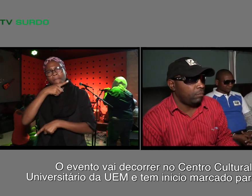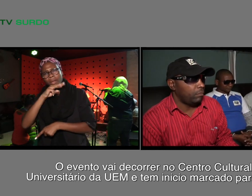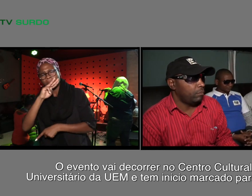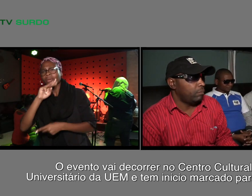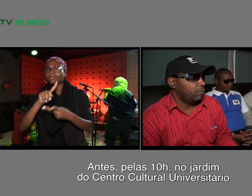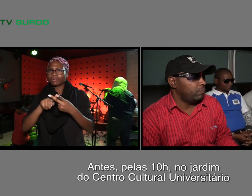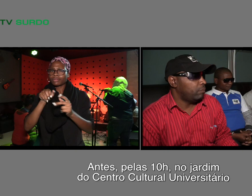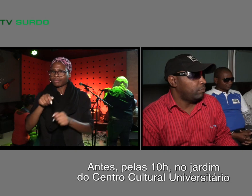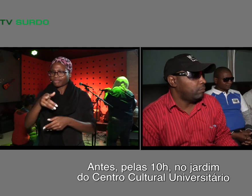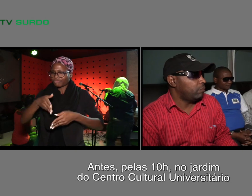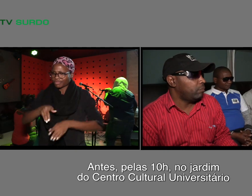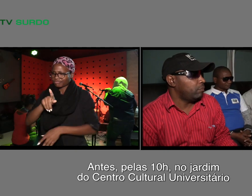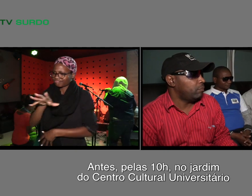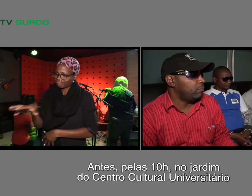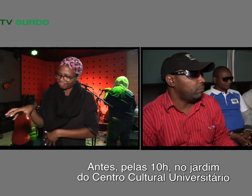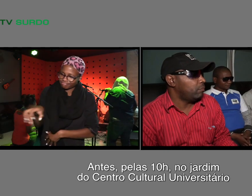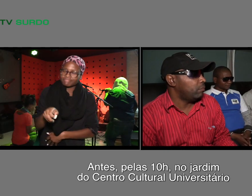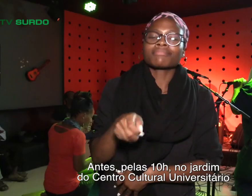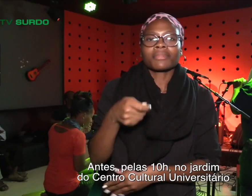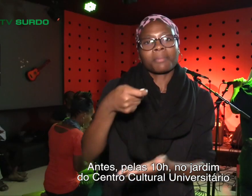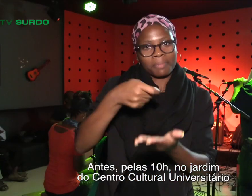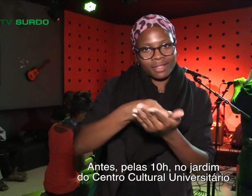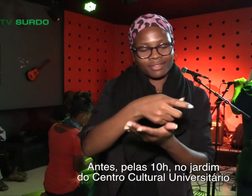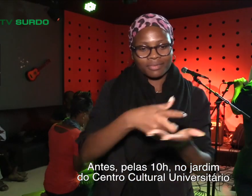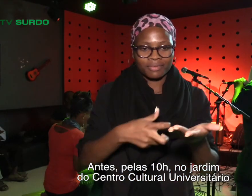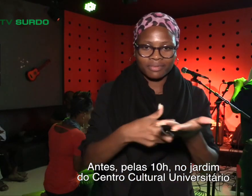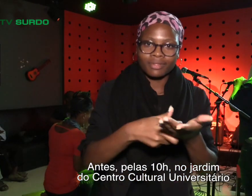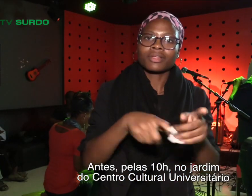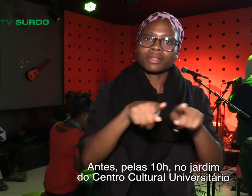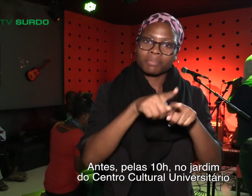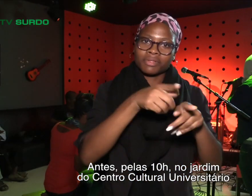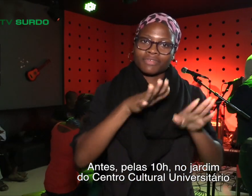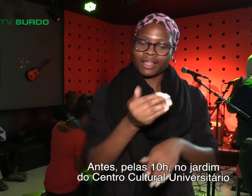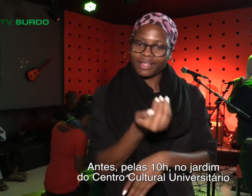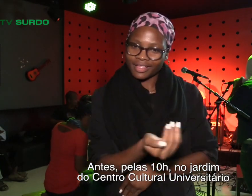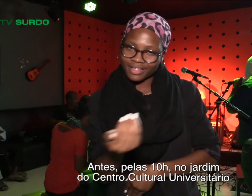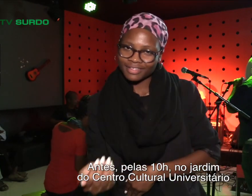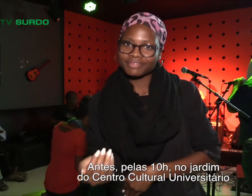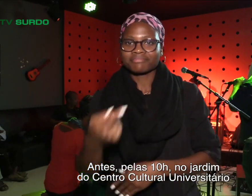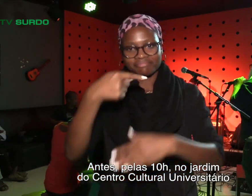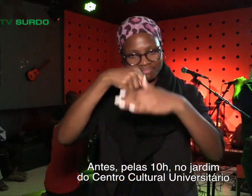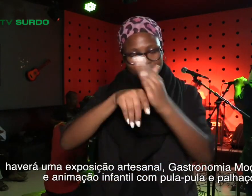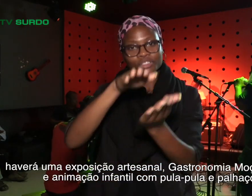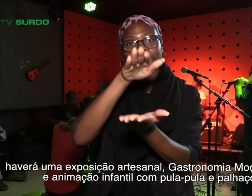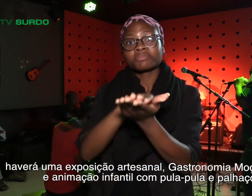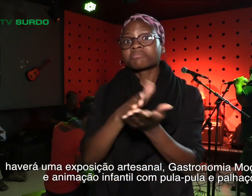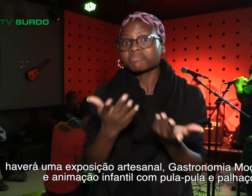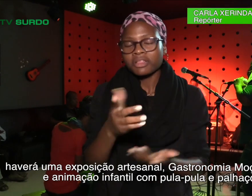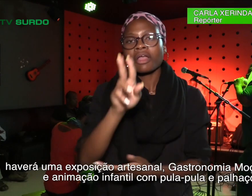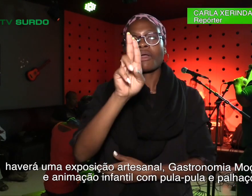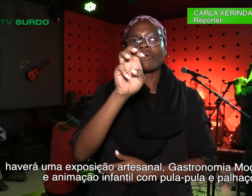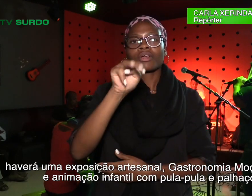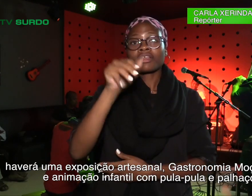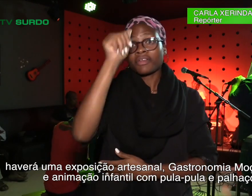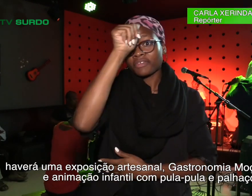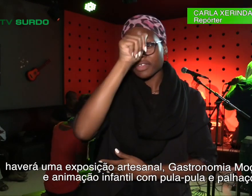horas. Antes, pelas 10 horas, no Jardim do Centro Cultural Universitário, haverá uma exposição artesanal,